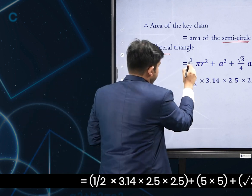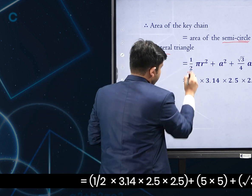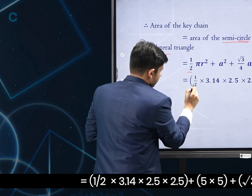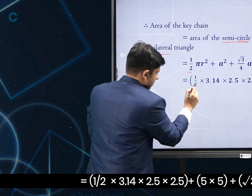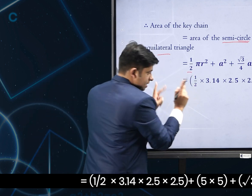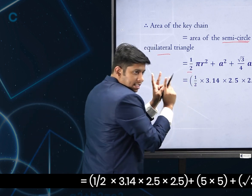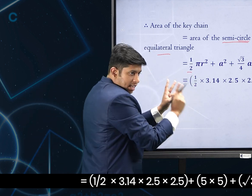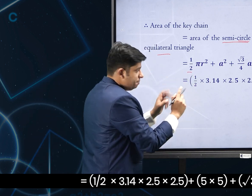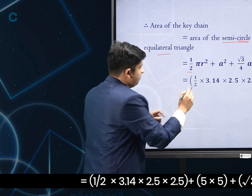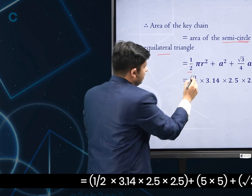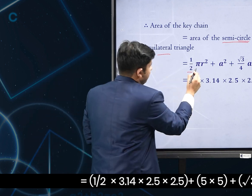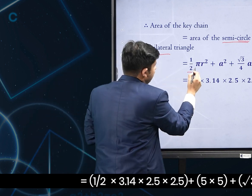=1/2 ×